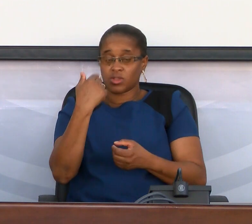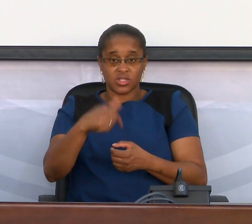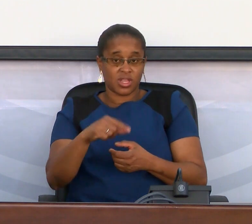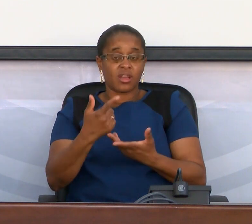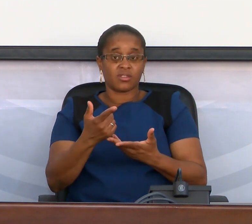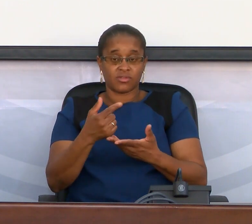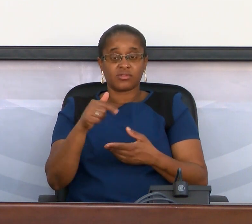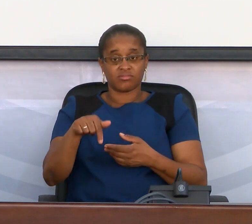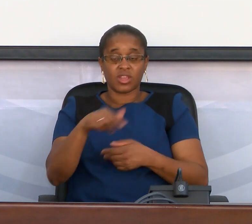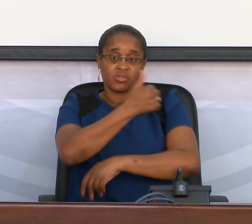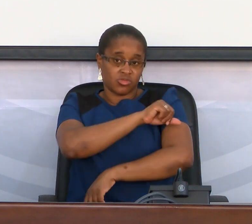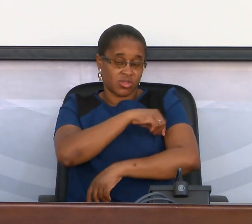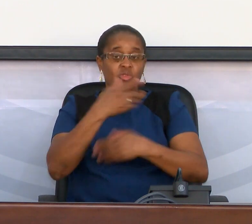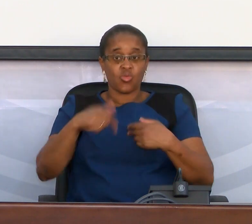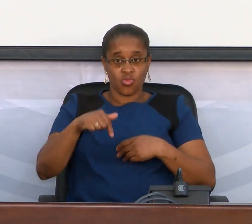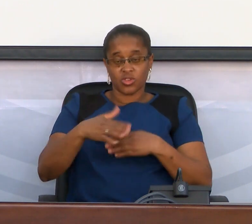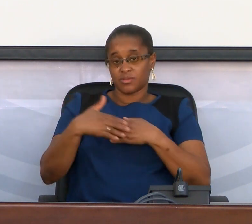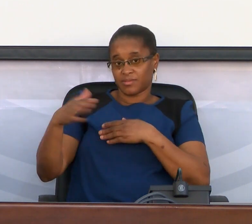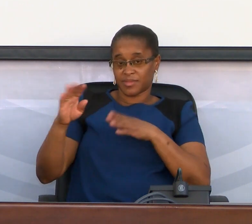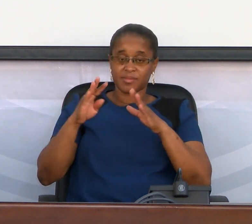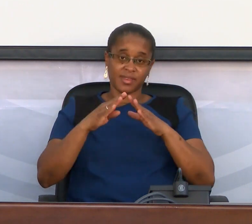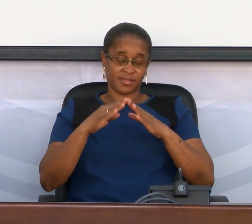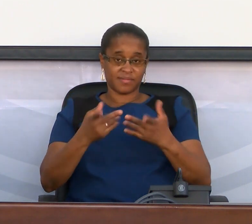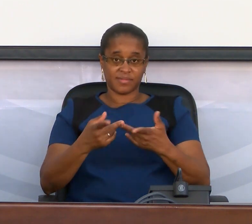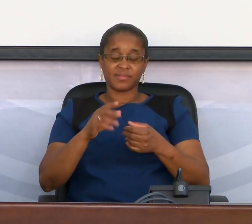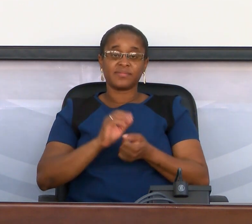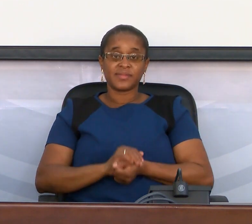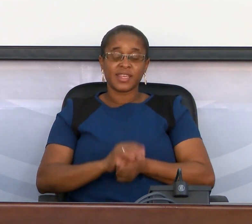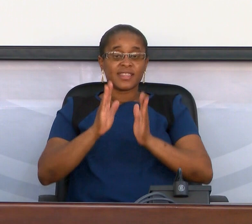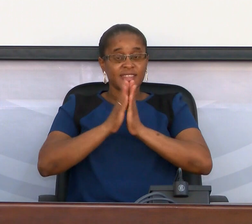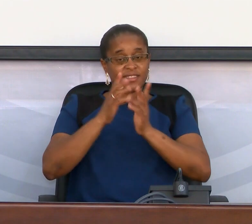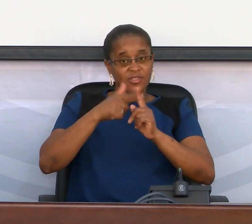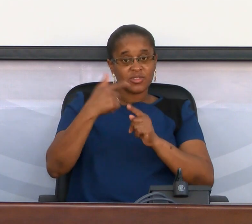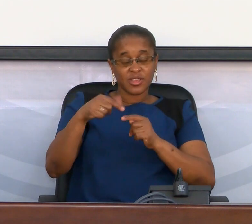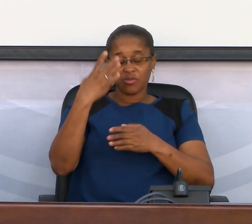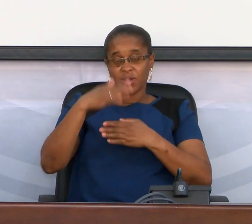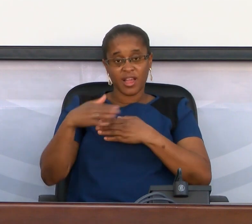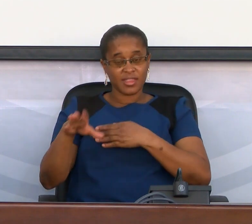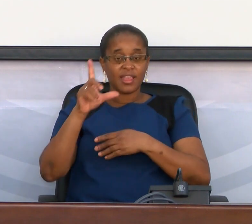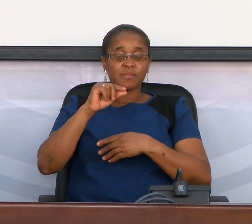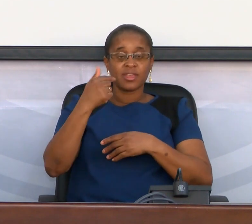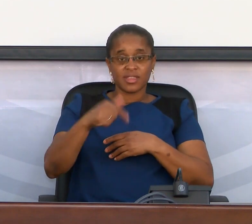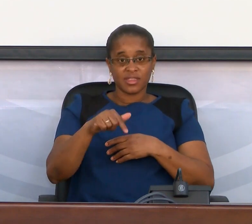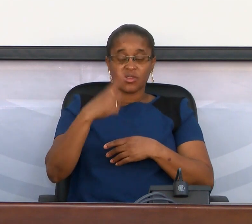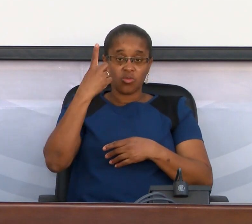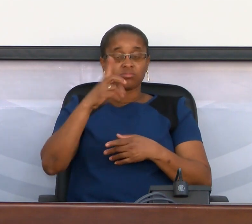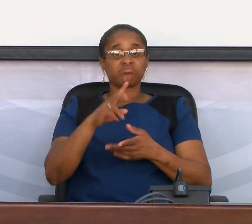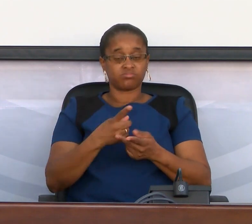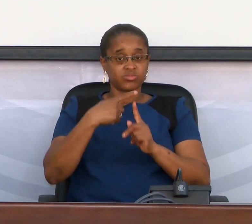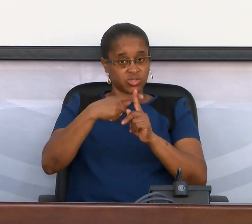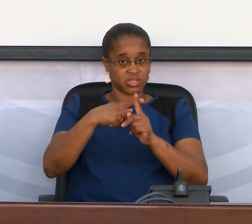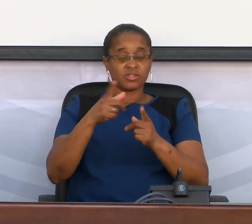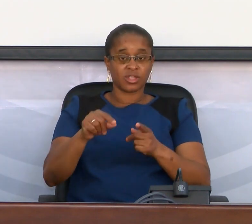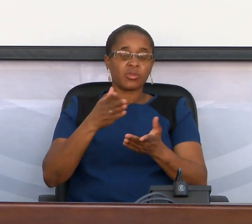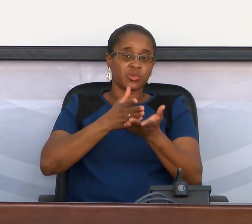internado teve alta hoje. Santa Cruz teve uma alta, mas como teve um caso novo, continua com duas pessoas